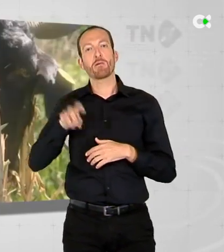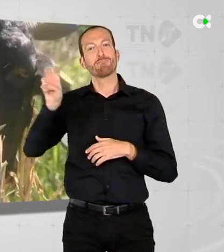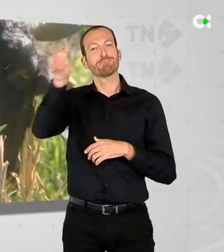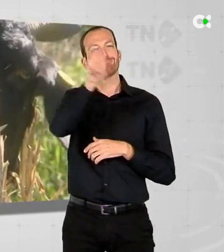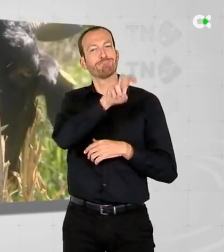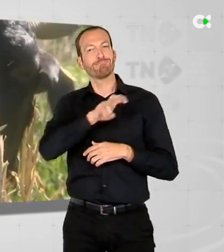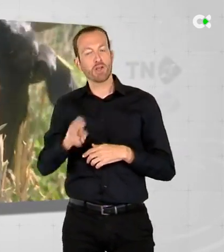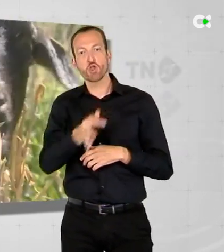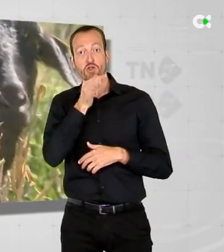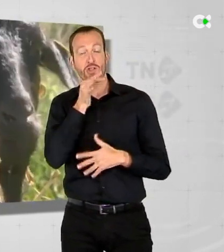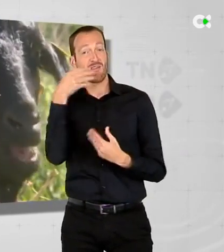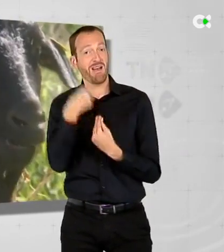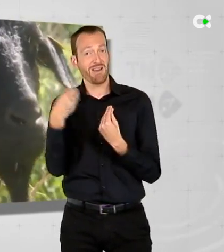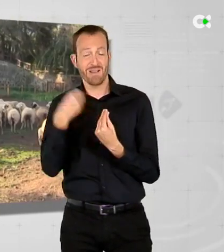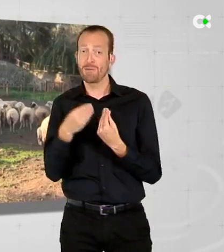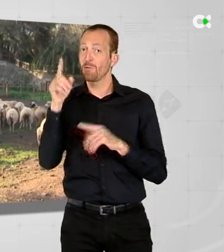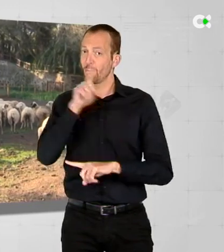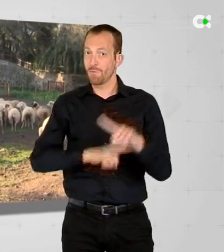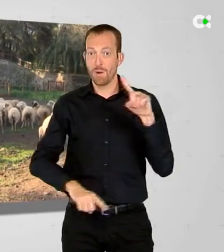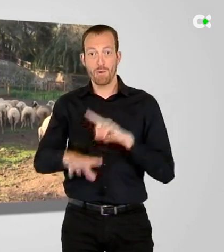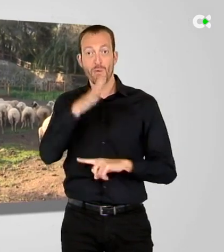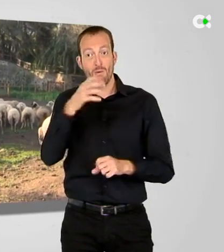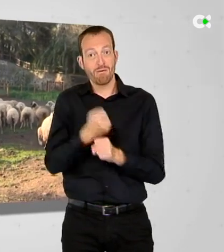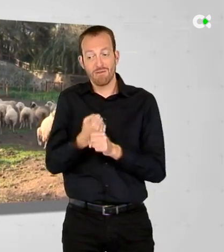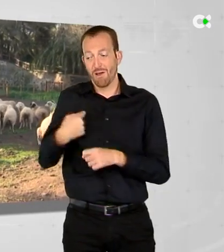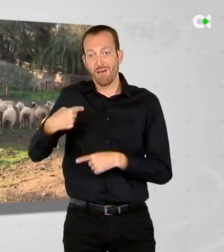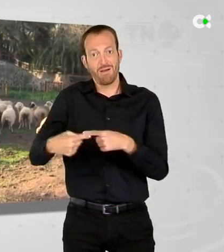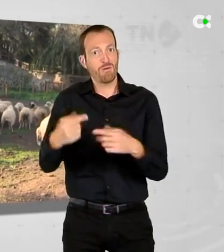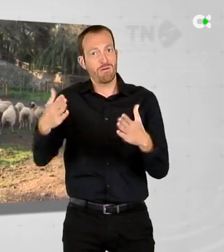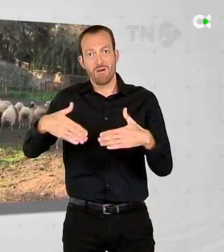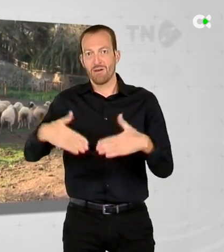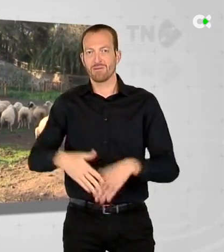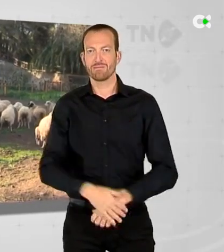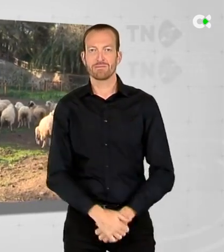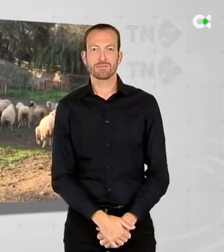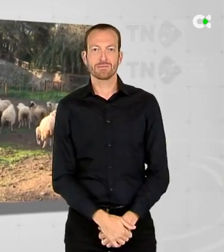en movimiento sigue empleándose en Gran Canaria, aunque cada vez menos por el escaso relevo generacional.